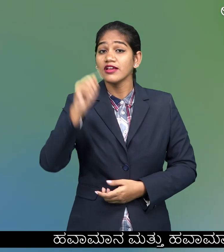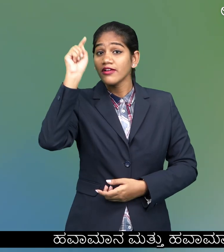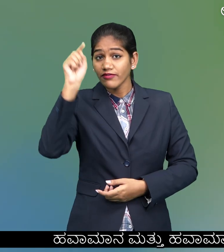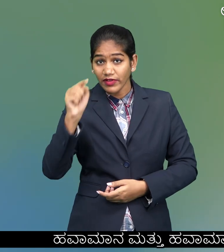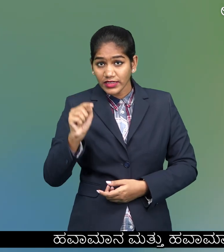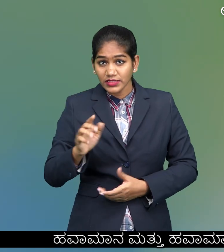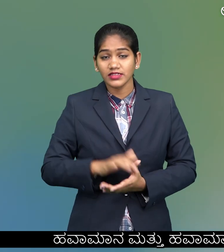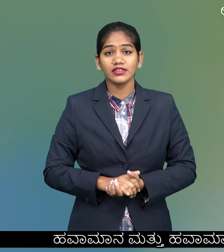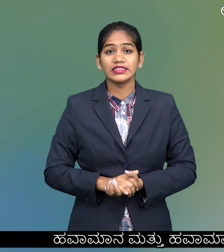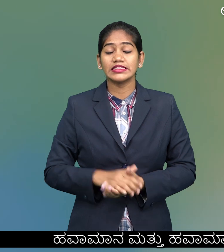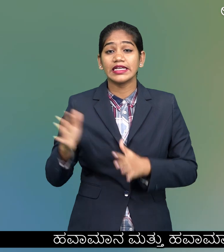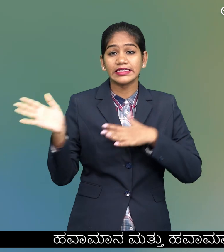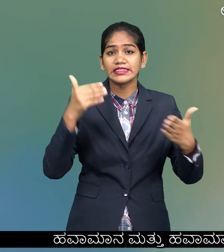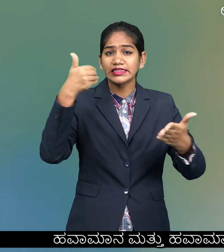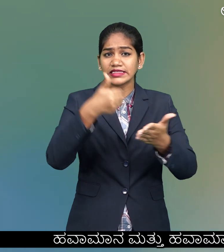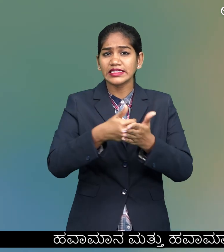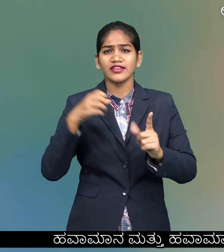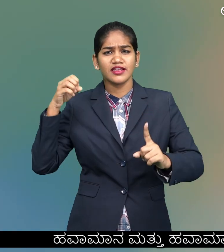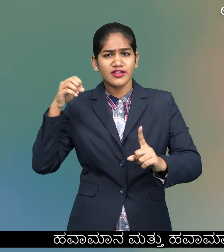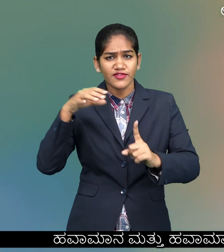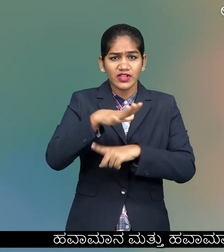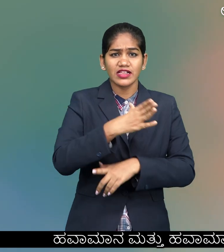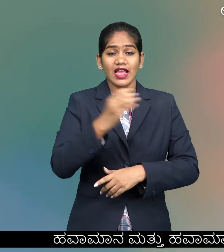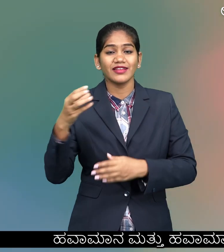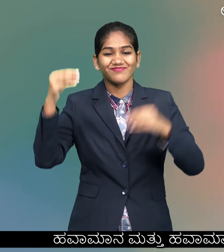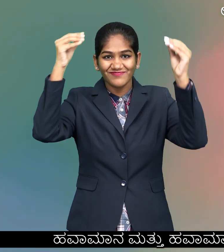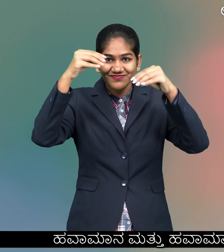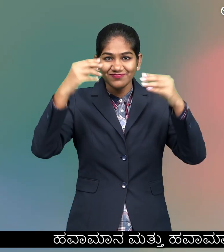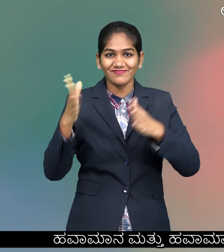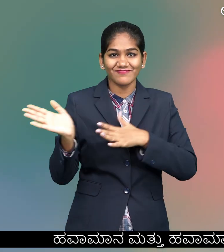ಹವಾಮಾನ ಮತ್ತು ಹವಾಮಾನದ ಮೇಲೆ ಪ್ರಭಾವ ಬೀರುವ ಅಂಶಗಳು,